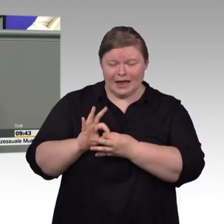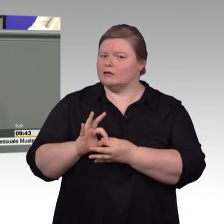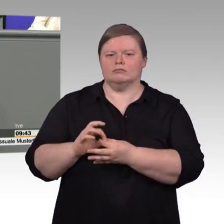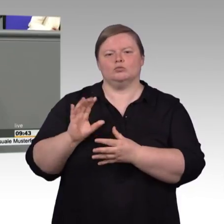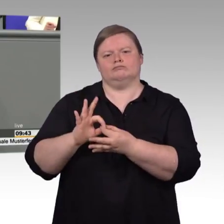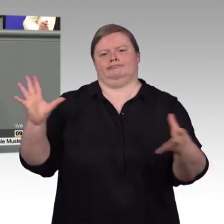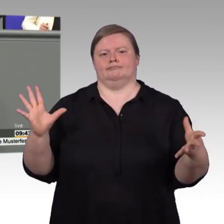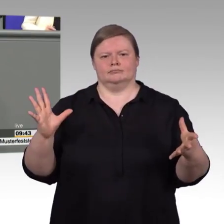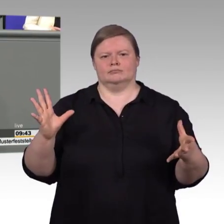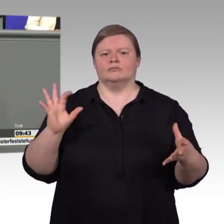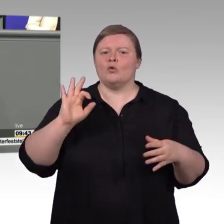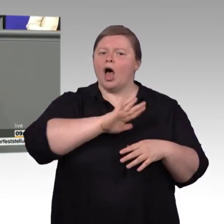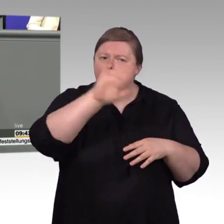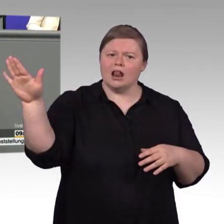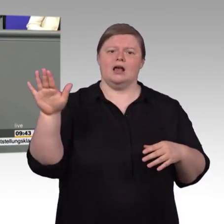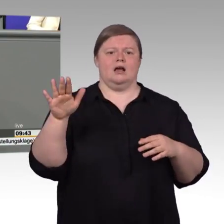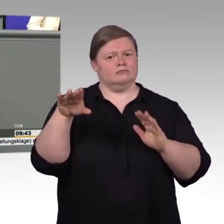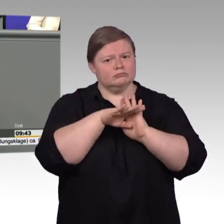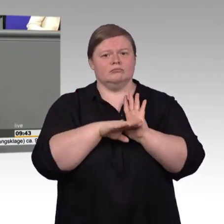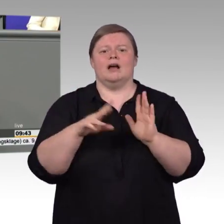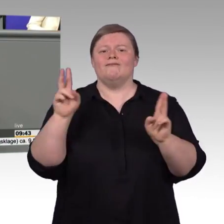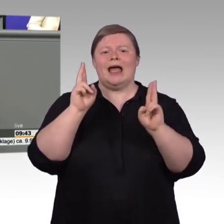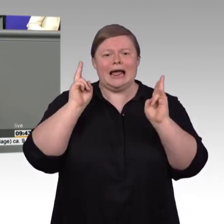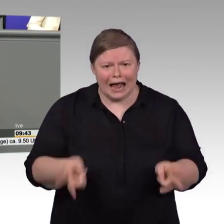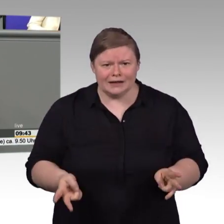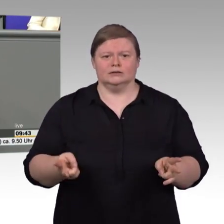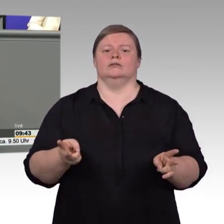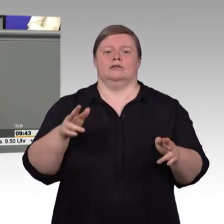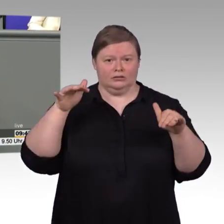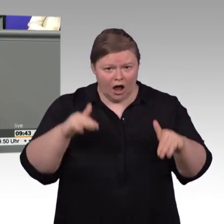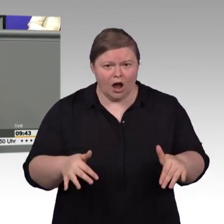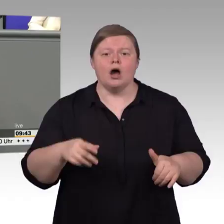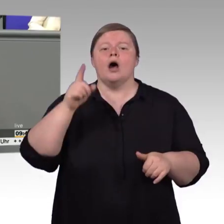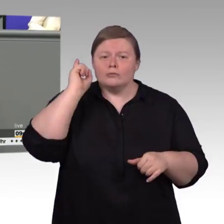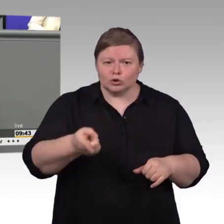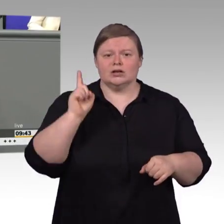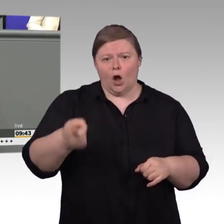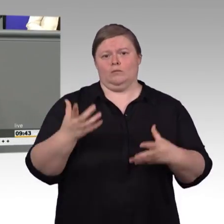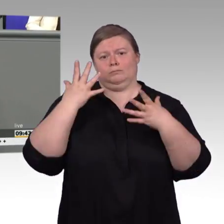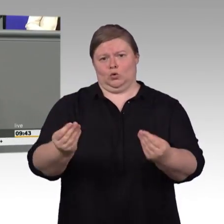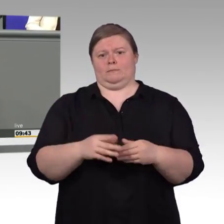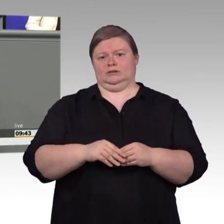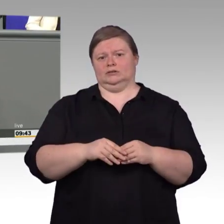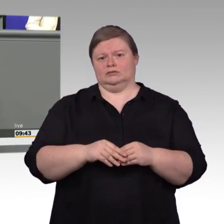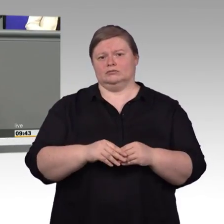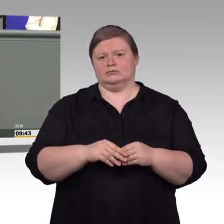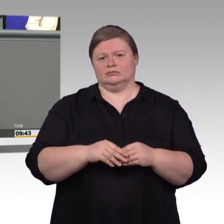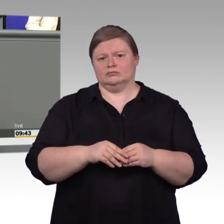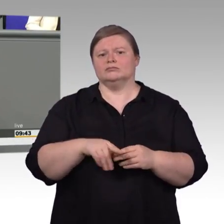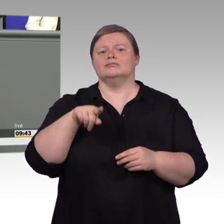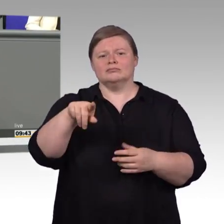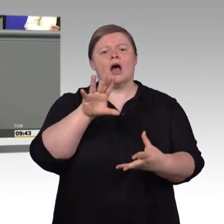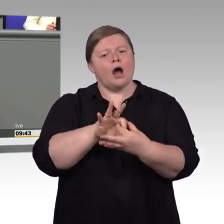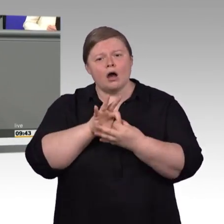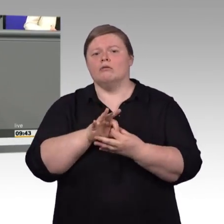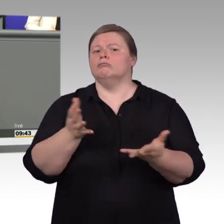VW. VW war vielleicht der Katalysator für dieses Gesetz und hat dazu geführt, dass auch bei der CDU die